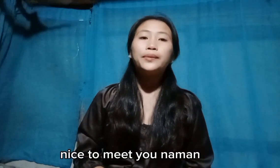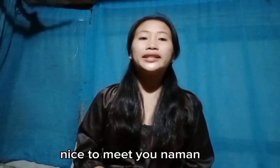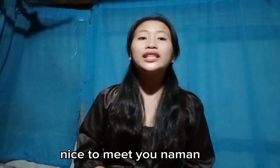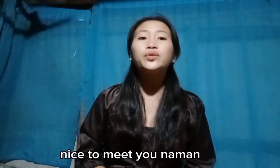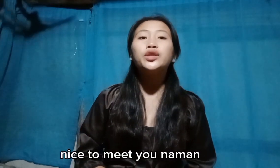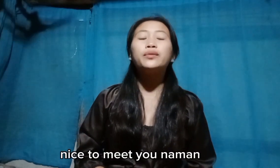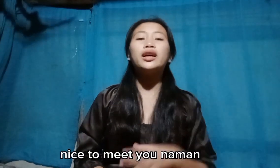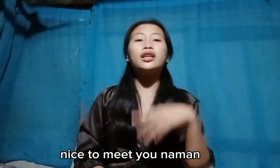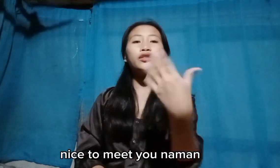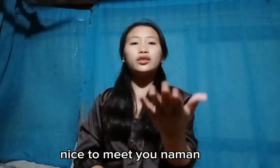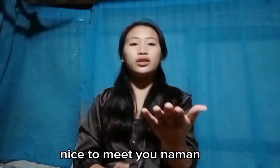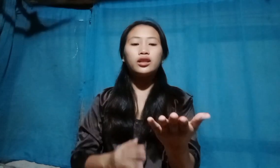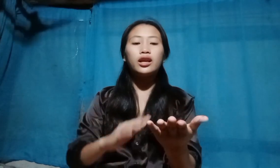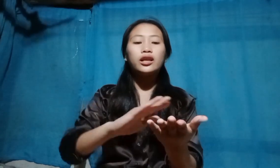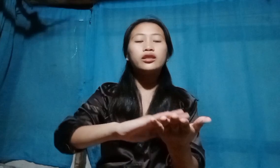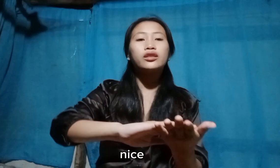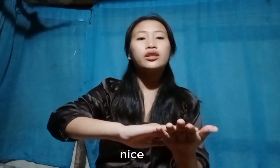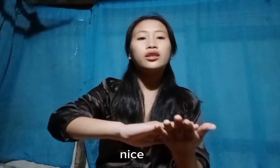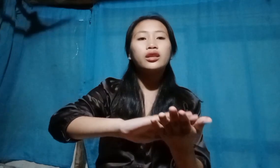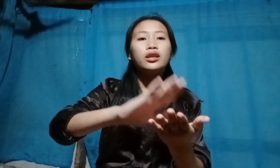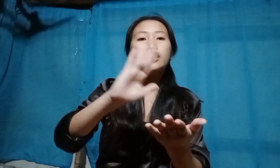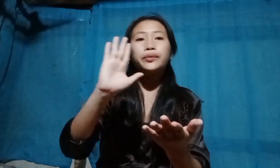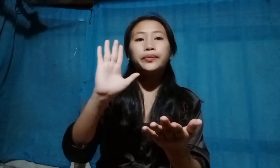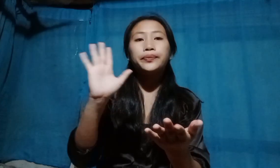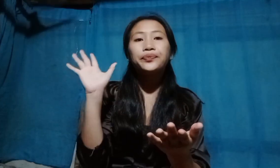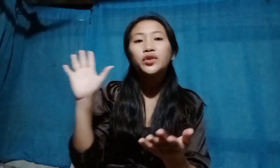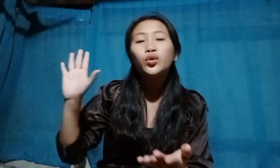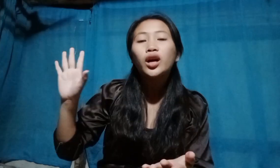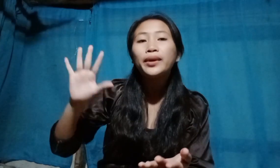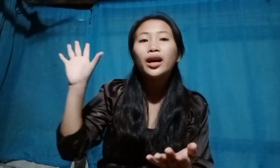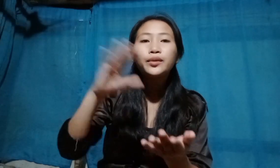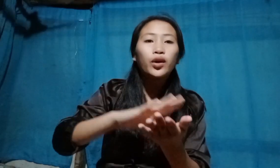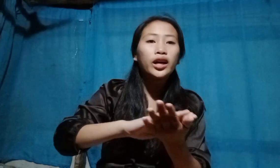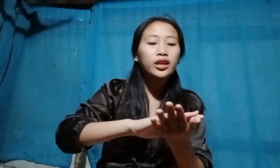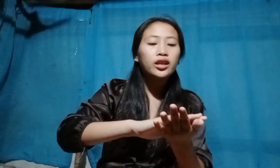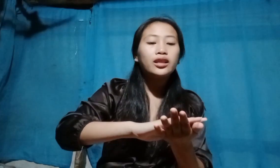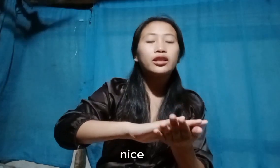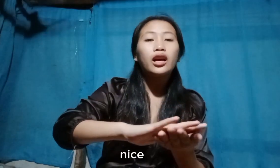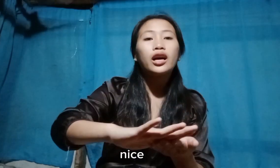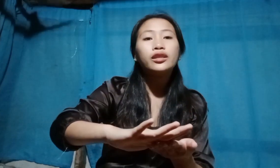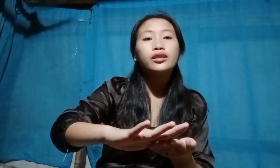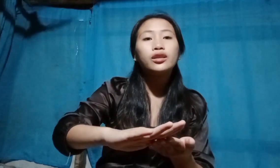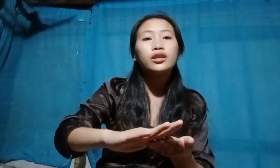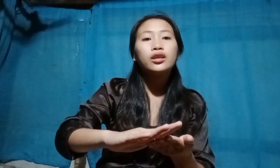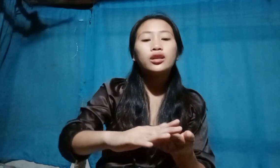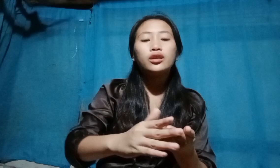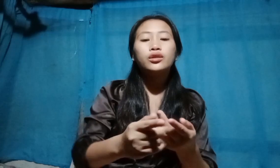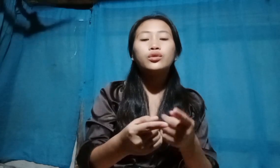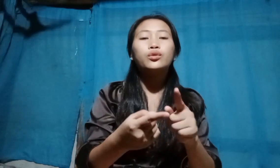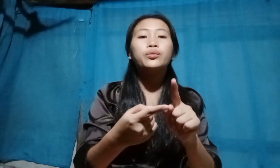Pag nice to meet you naman ay nice. Yung kabilang kamay mo ay nice to